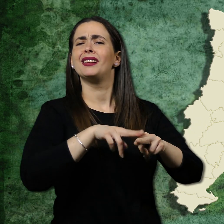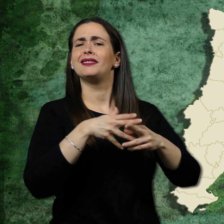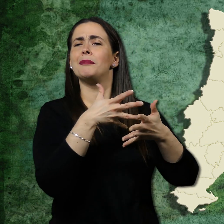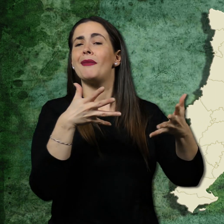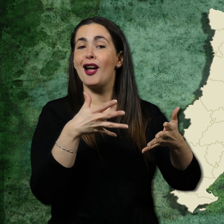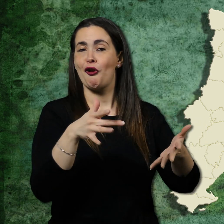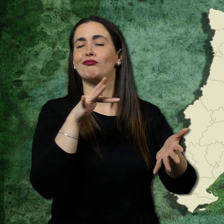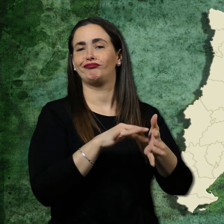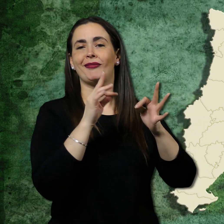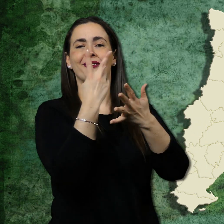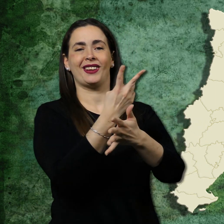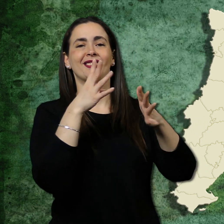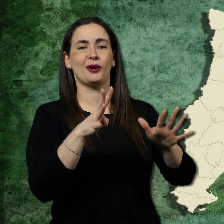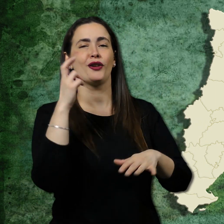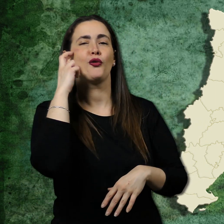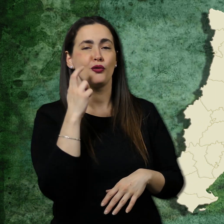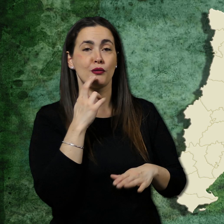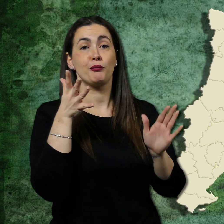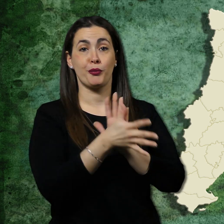Festa Major 29 de juny. Sant Pere.